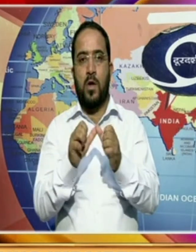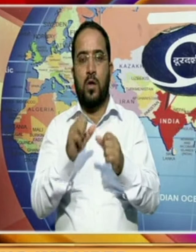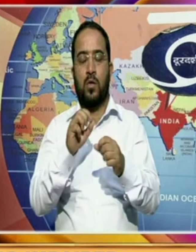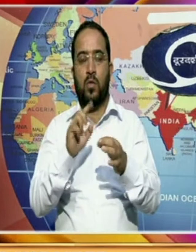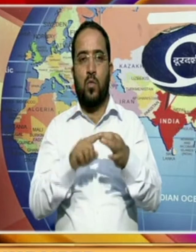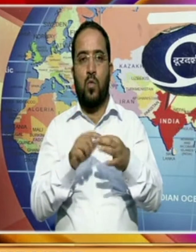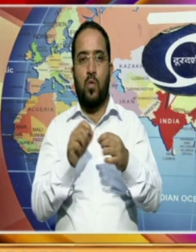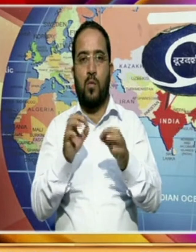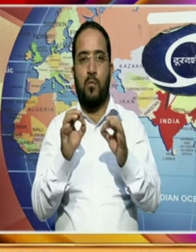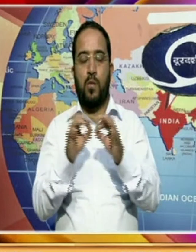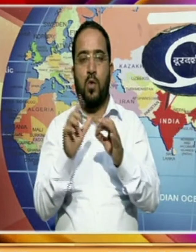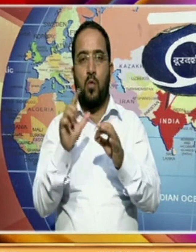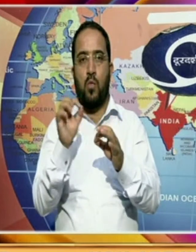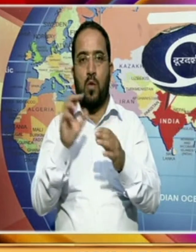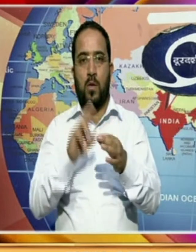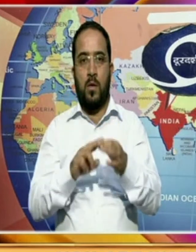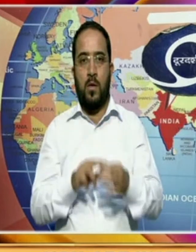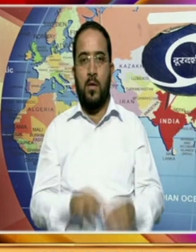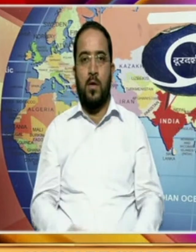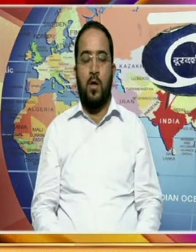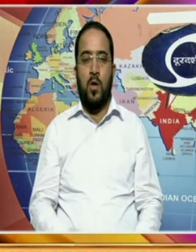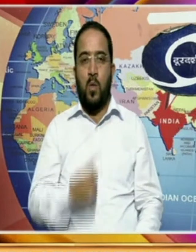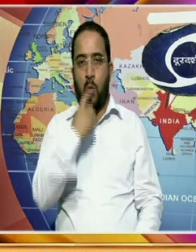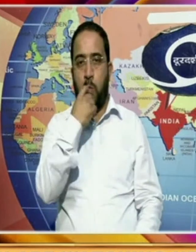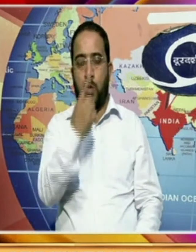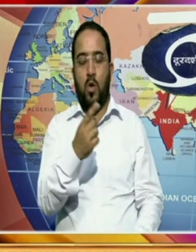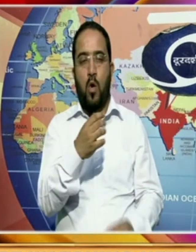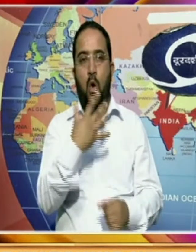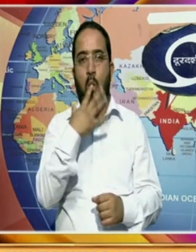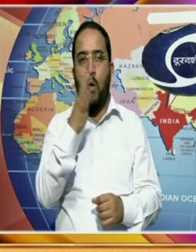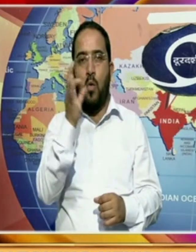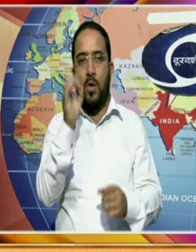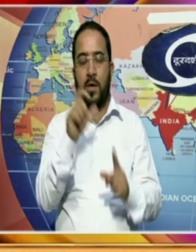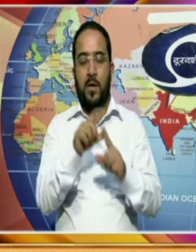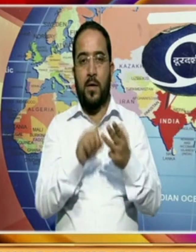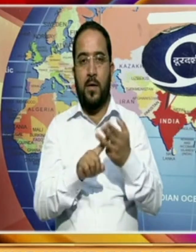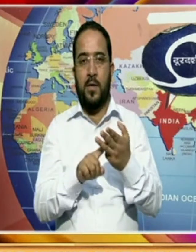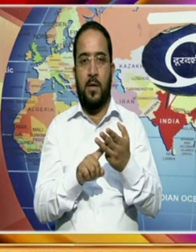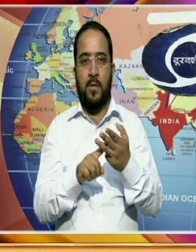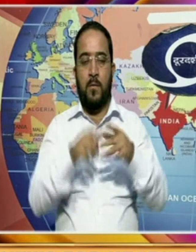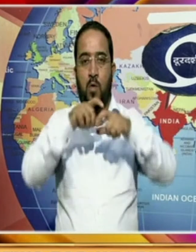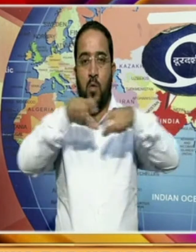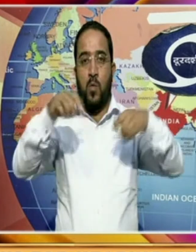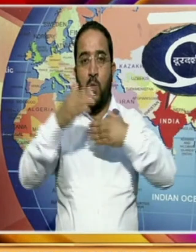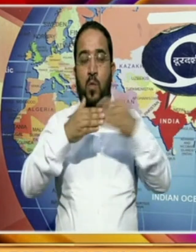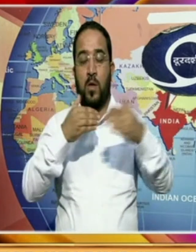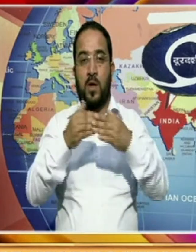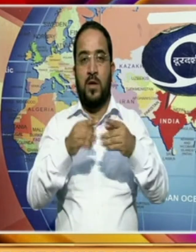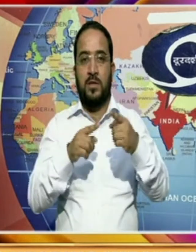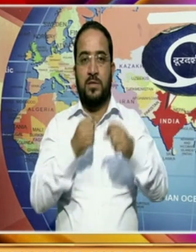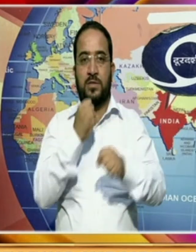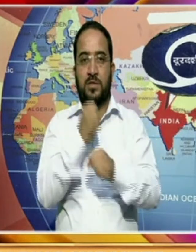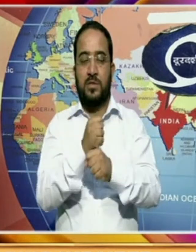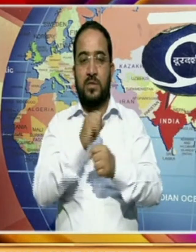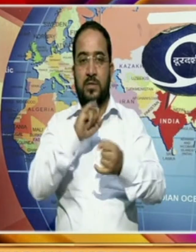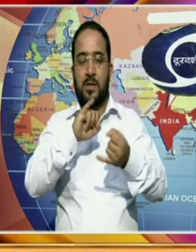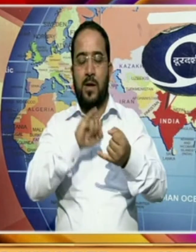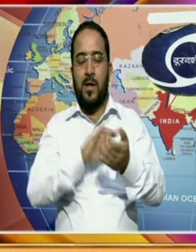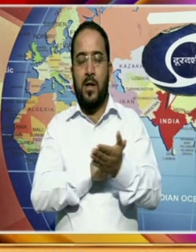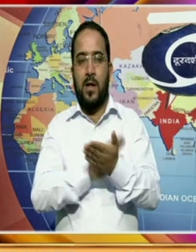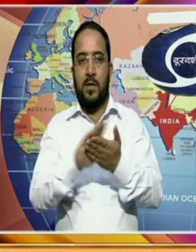इस मौके पर उन्होंने भट्टा मालिकान को हिदायत दी कि वह जिला इंतजामिया और जीएसटी महकमे के साथ